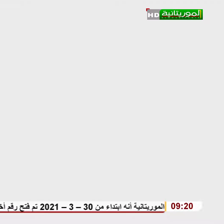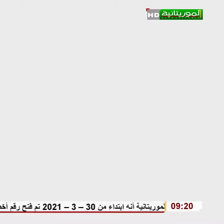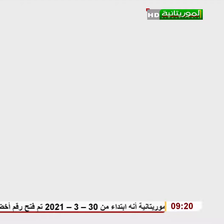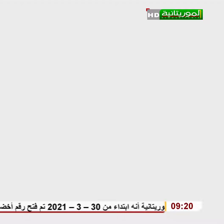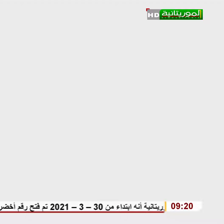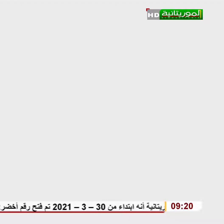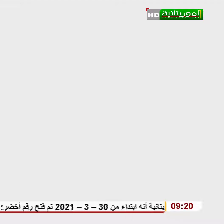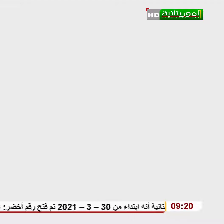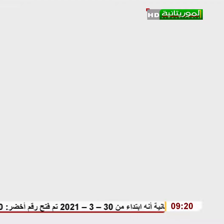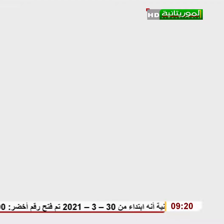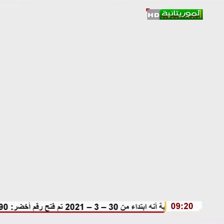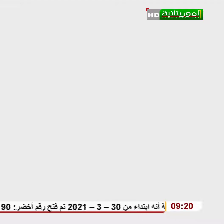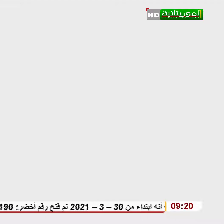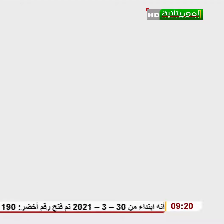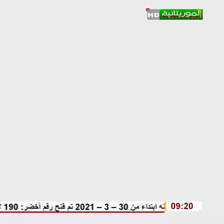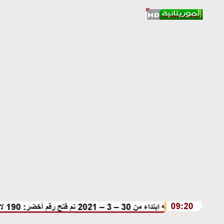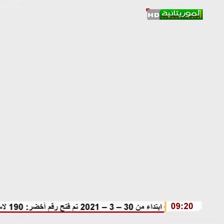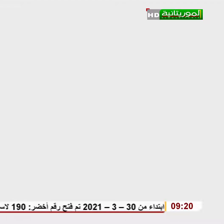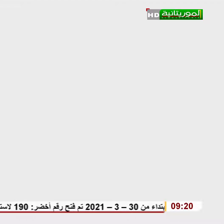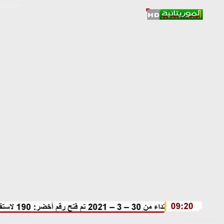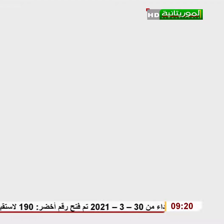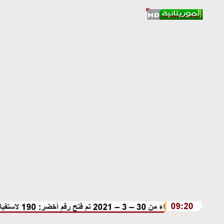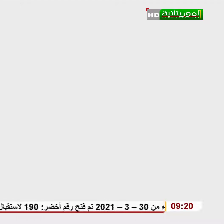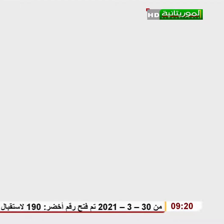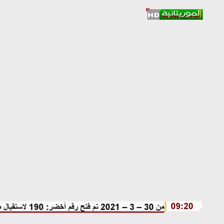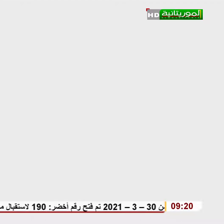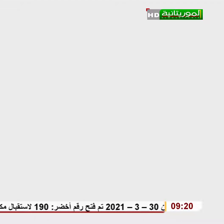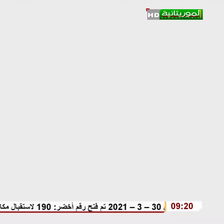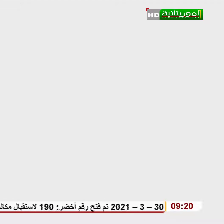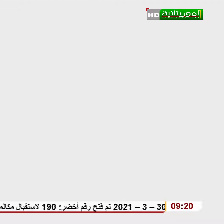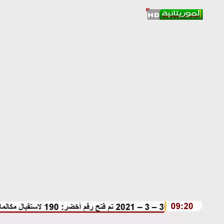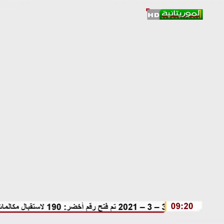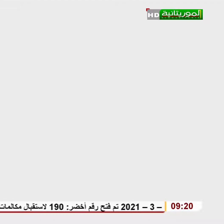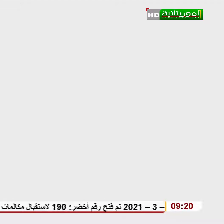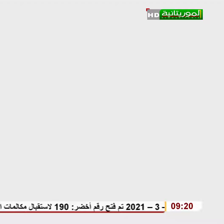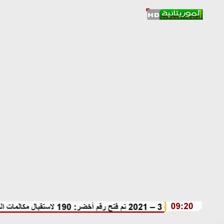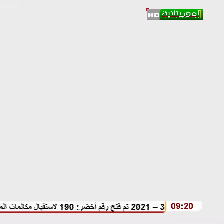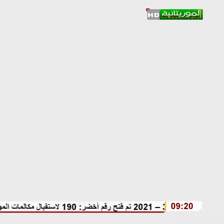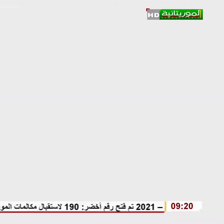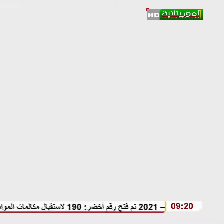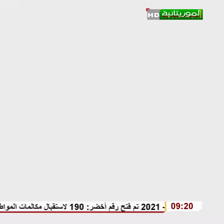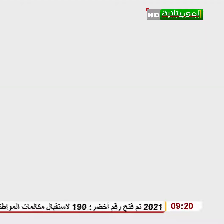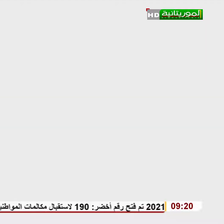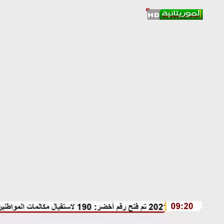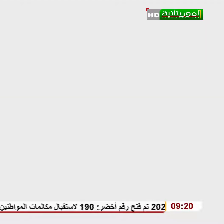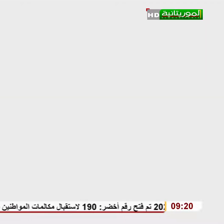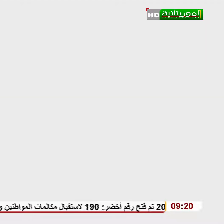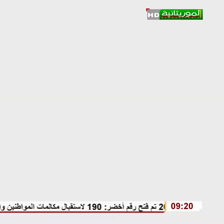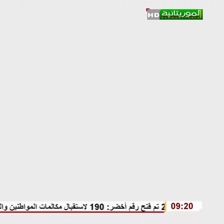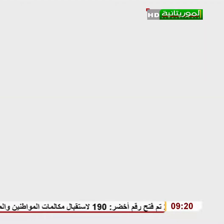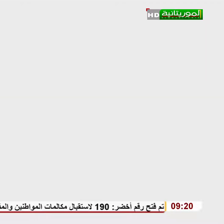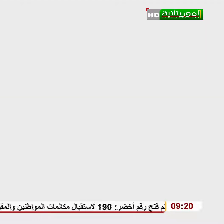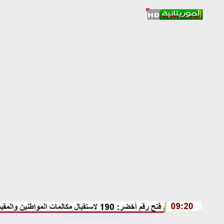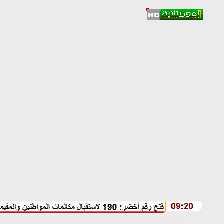معينة، يتحدث بصوت غريب أو بنبرات وإيقاعات مختلفة، لا يستطيع المبادرة